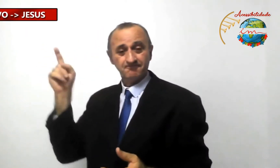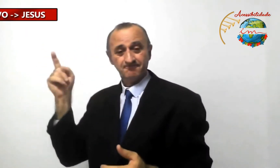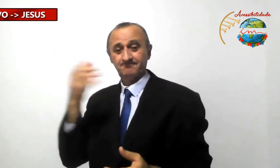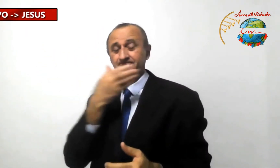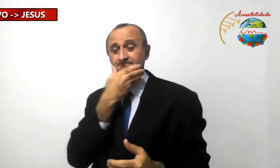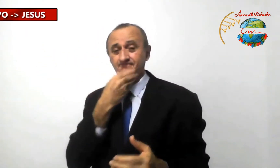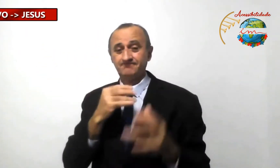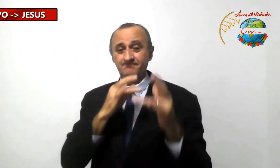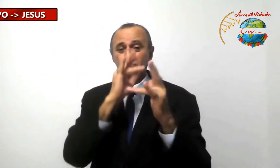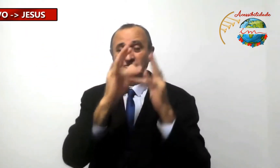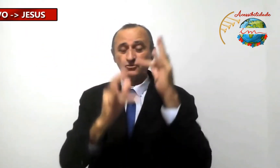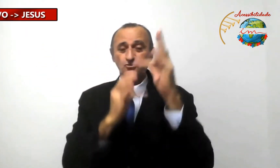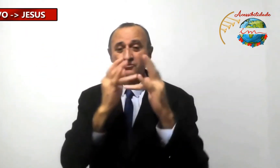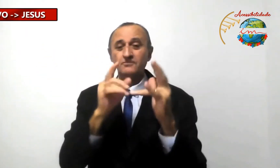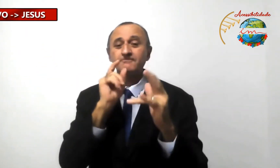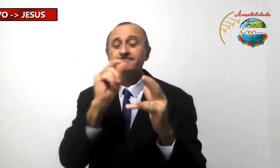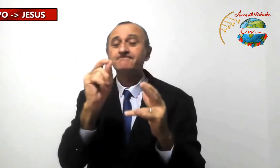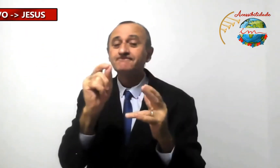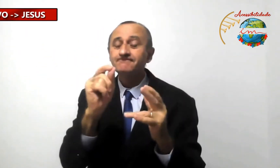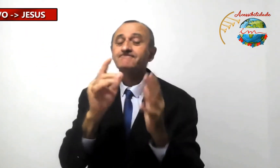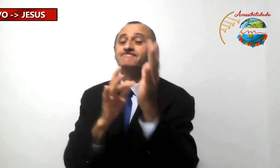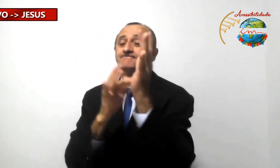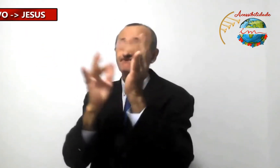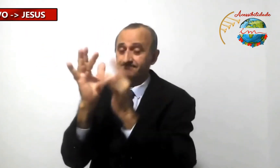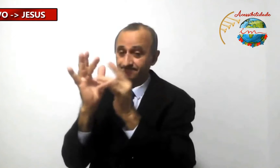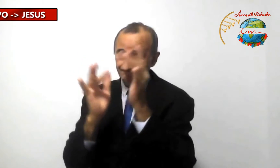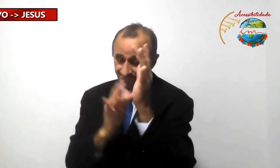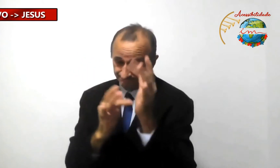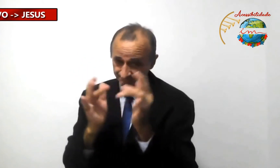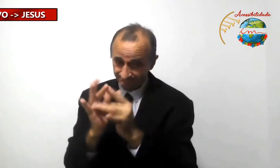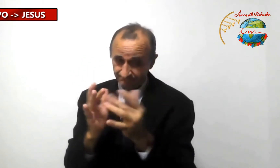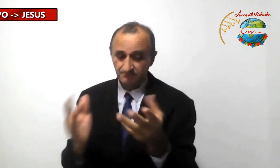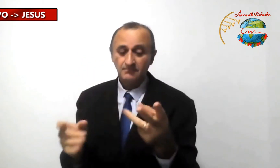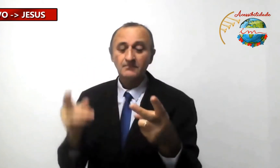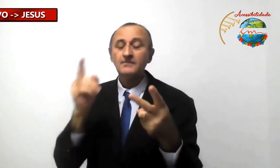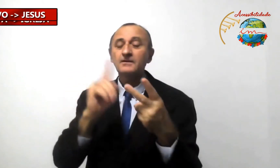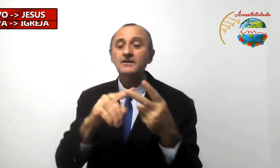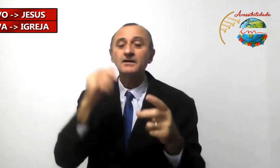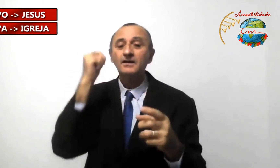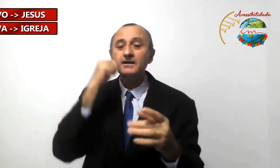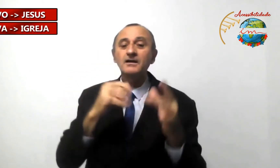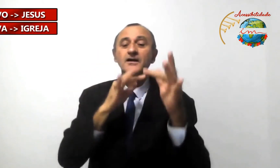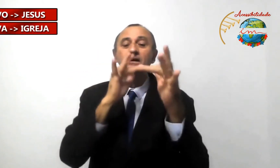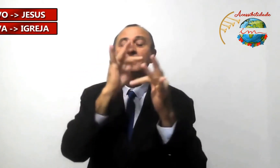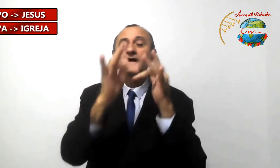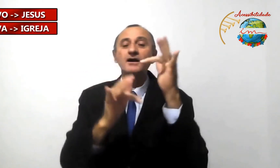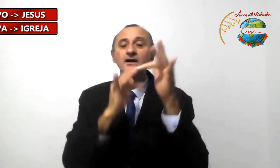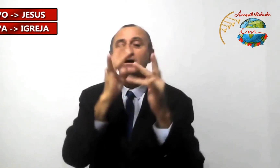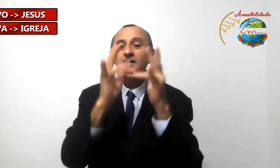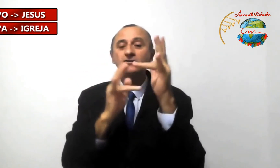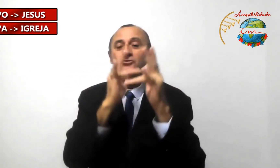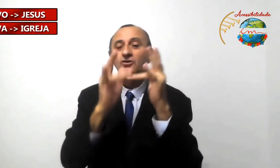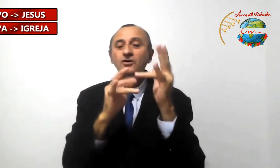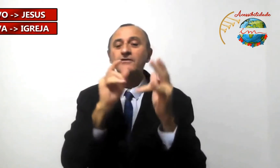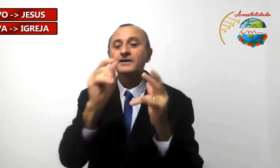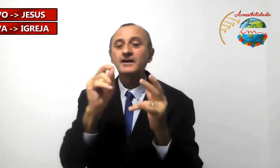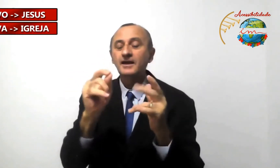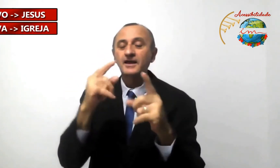exemplo, veja aqui, olha. Ele diz sobre o noivo. Quem é o noivo? Jesus Cristo. E a noiva? Quem é a